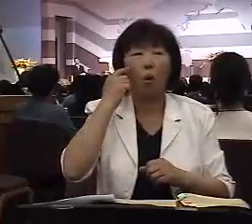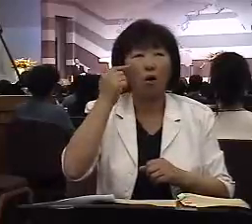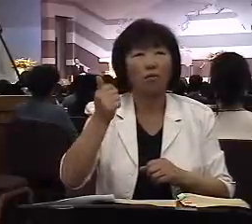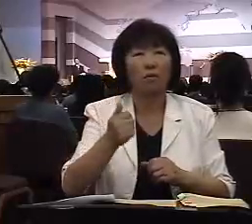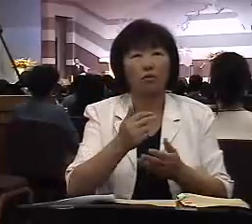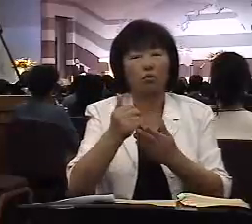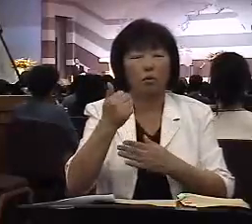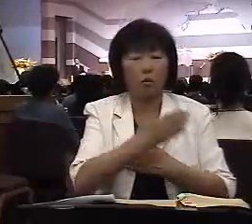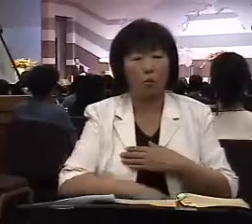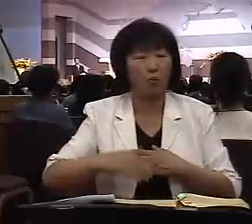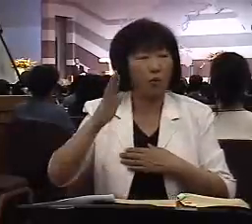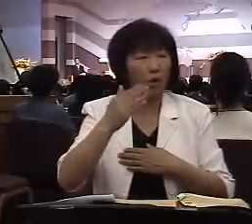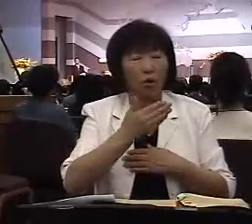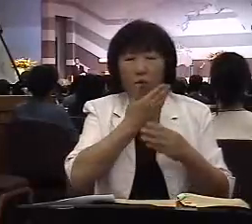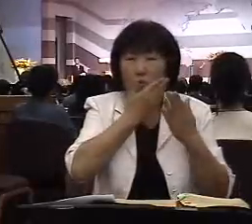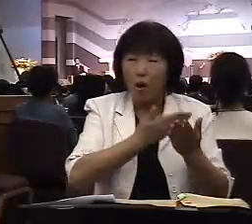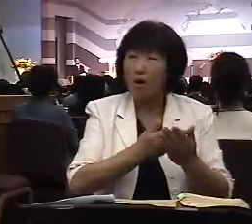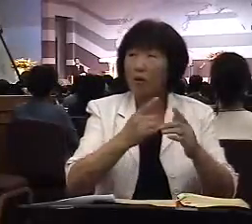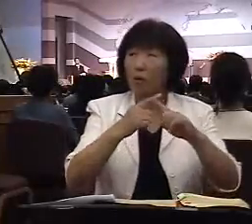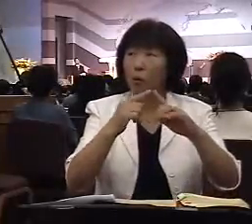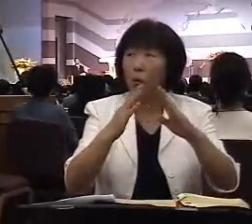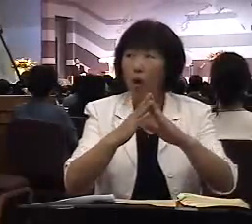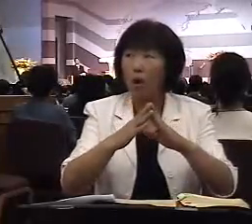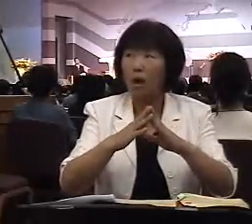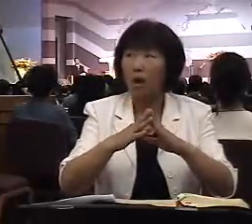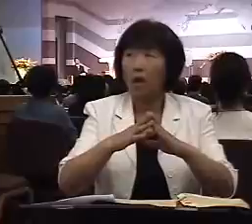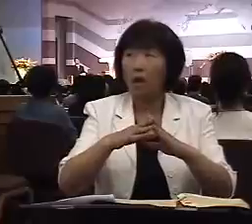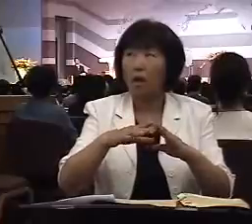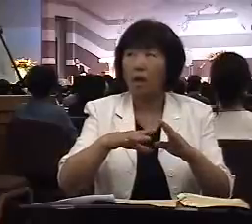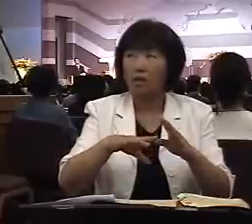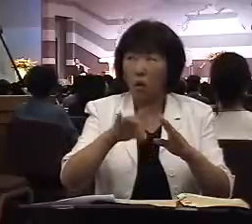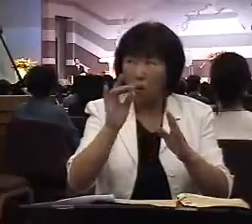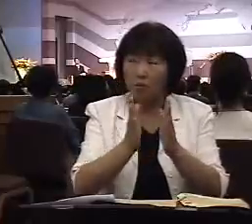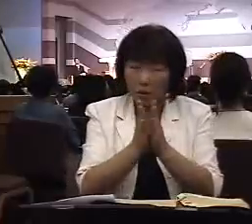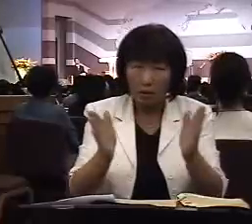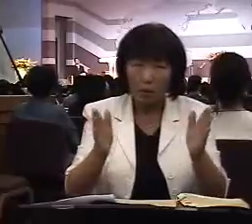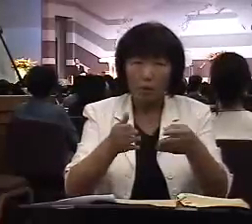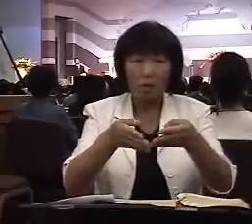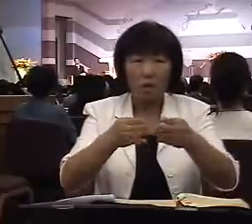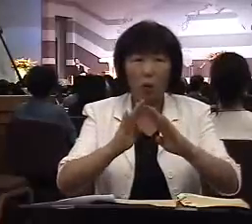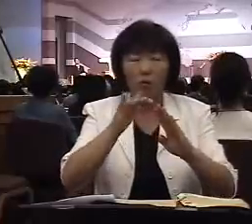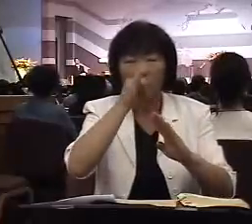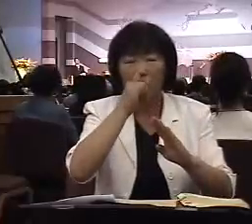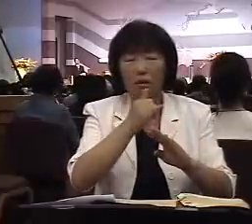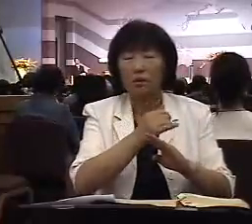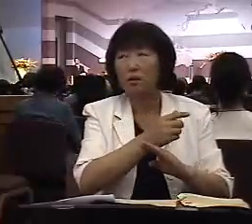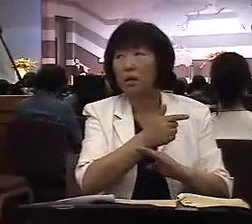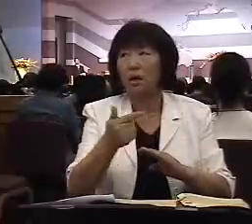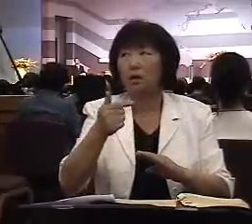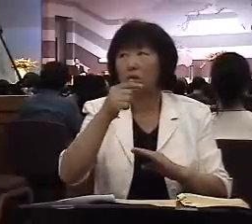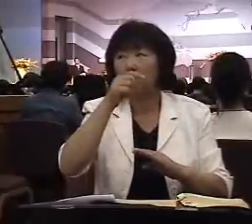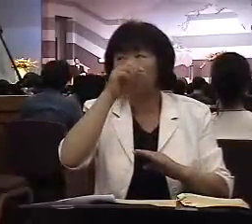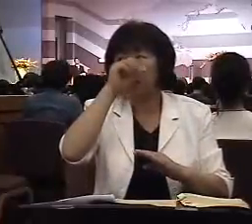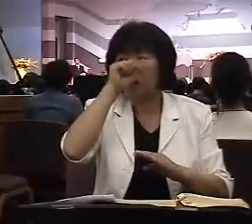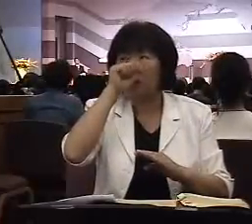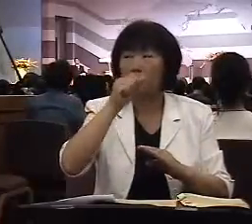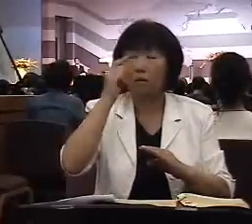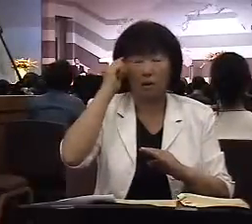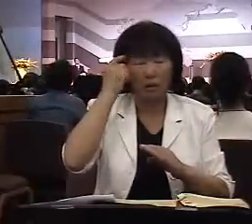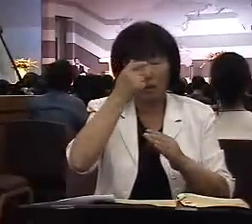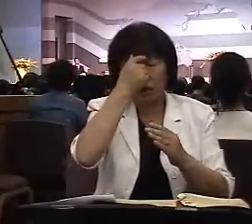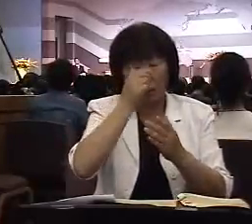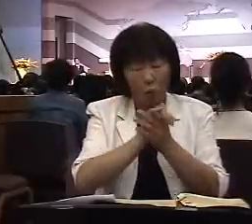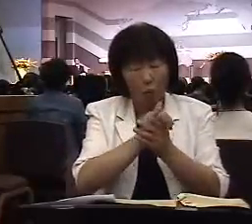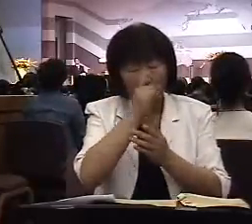몸된 귀한 교회를 여러분들이 좀 개척하고 세울 수 있으면 얼마나 좋을까 하고 기도하고 있습니다. 여러분